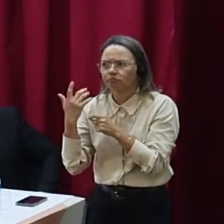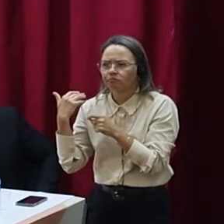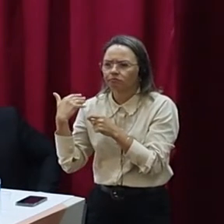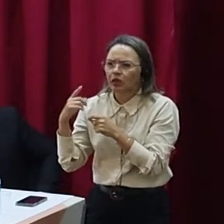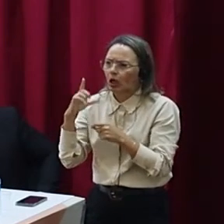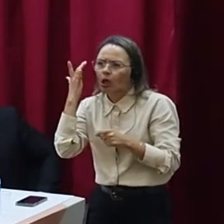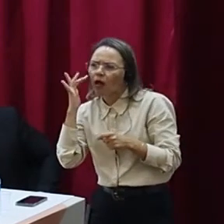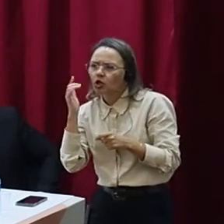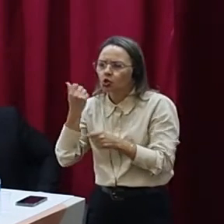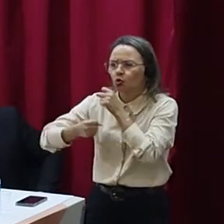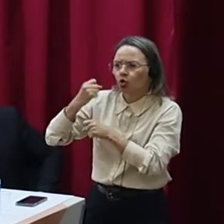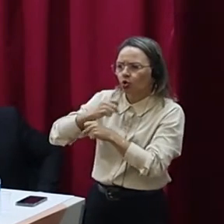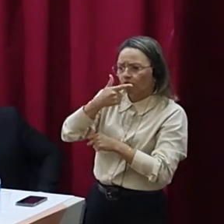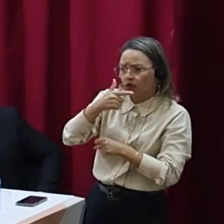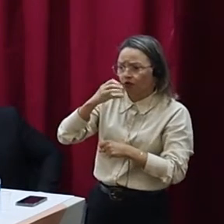2021, creo,